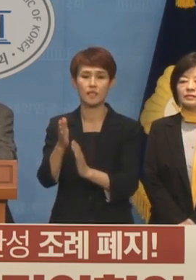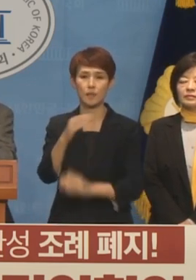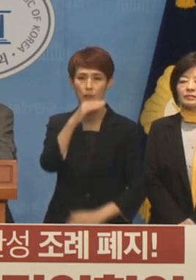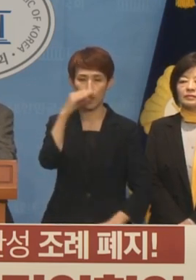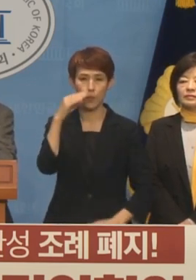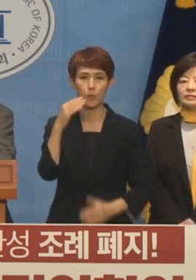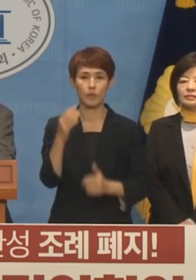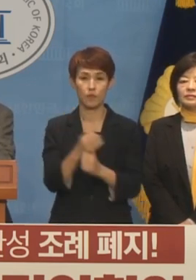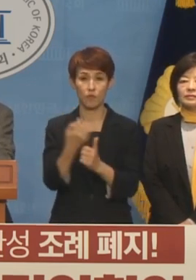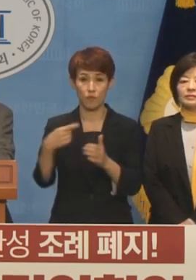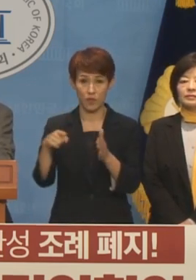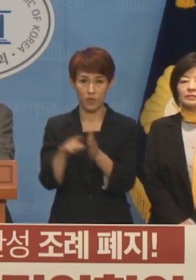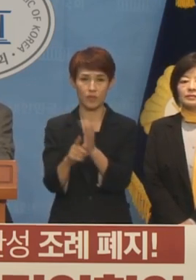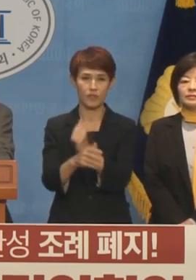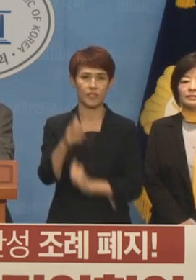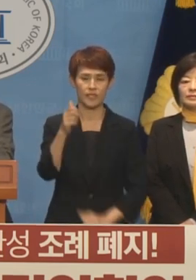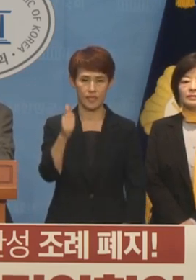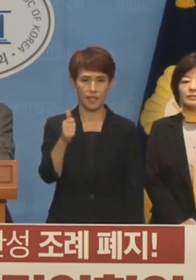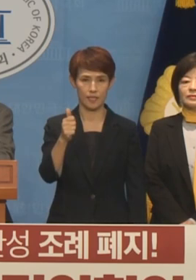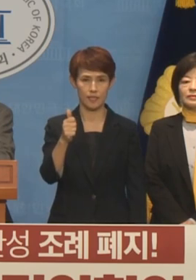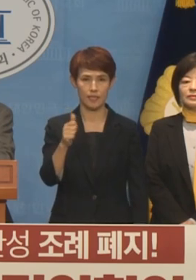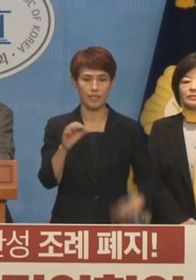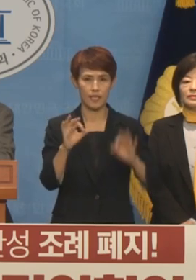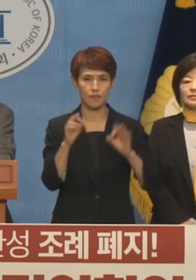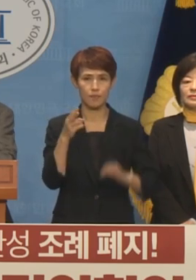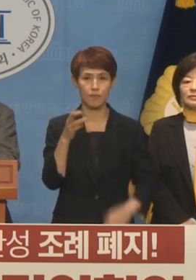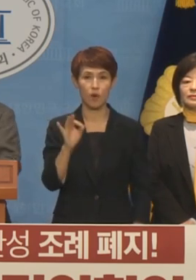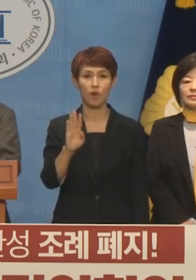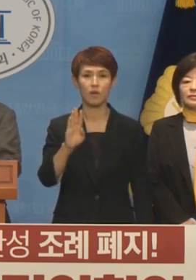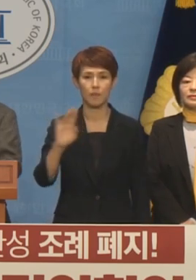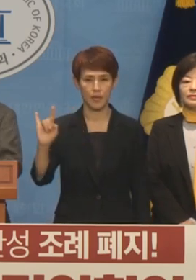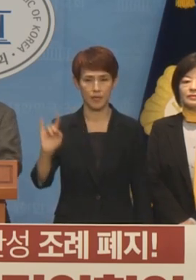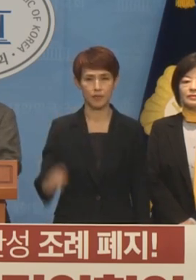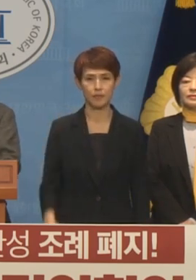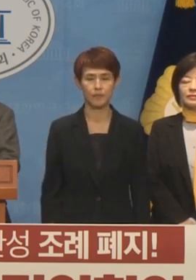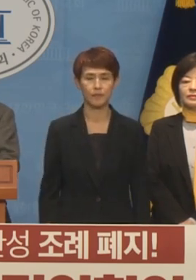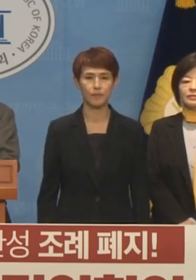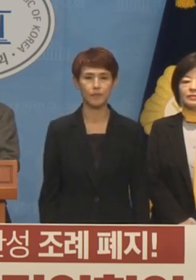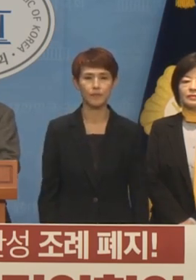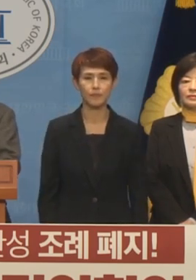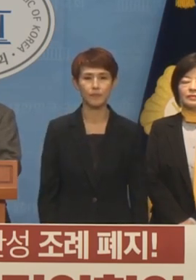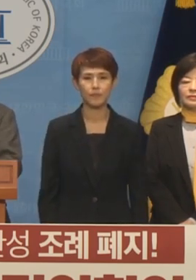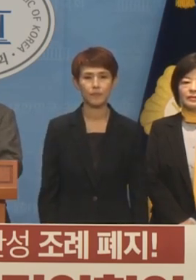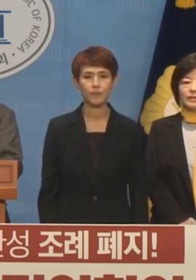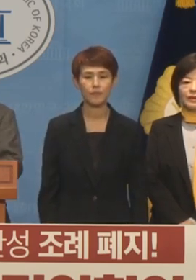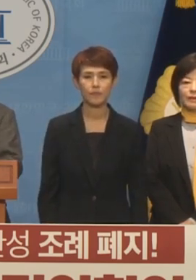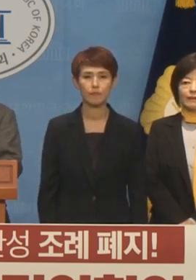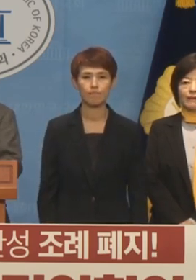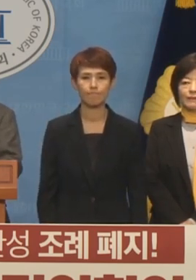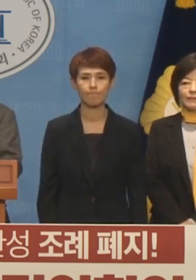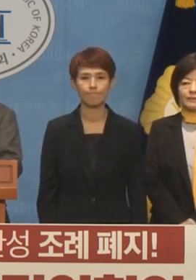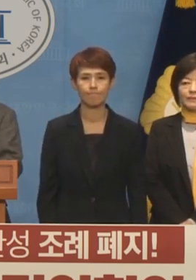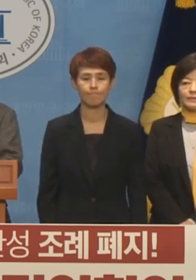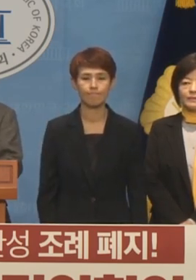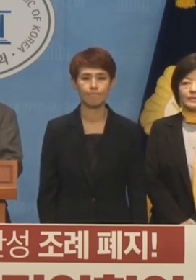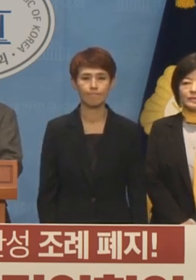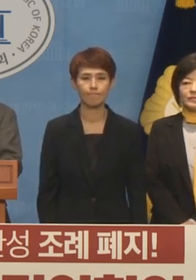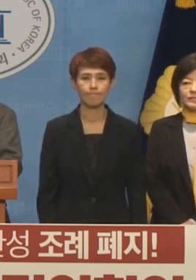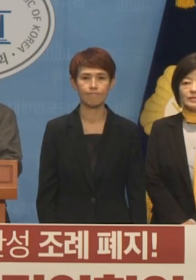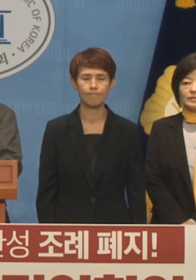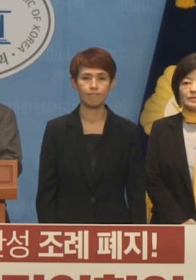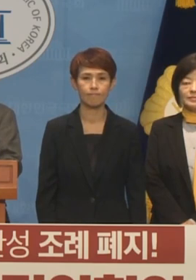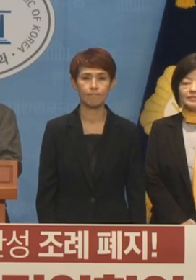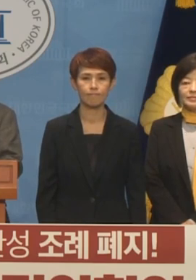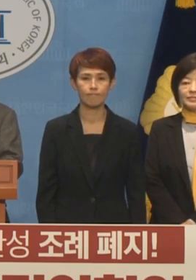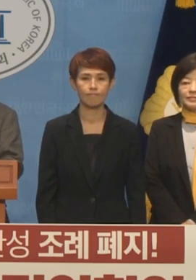바로잡기위원회 위원장인 서울성북갑의 김영배입니다. 먼저 오신 분들 소개해드리고 기자회견을